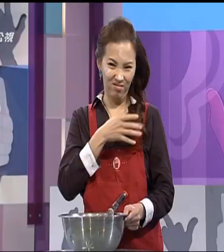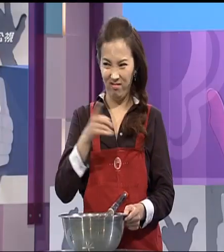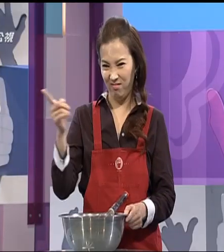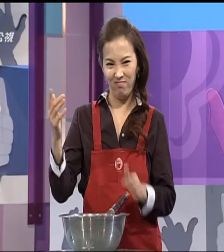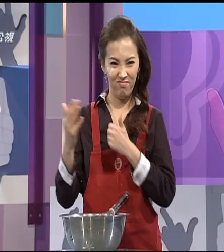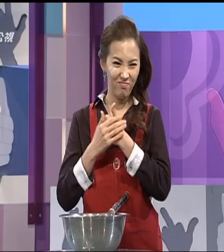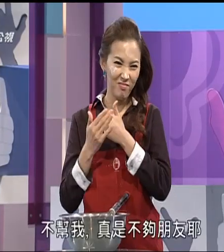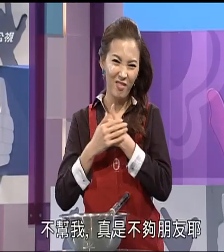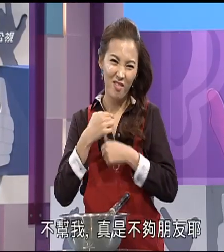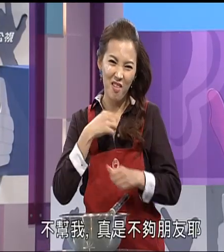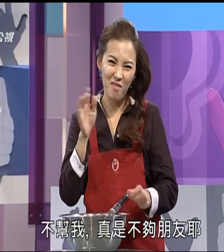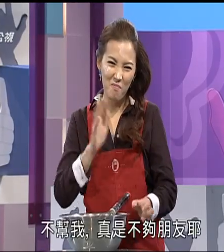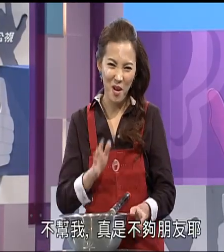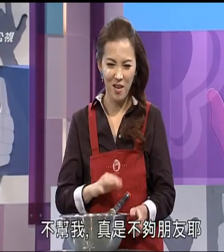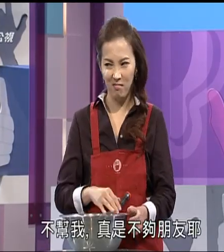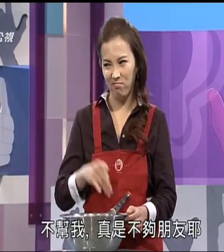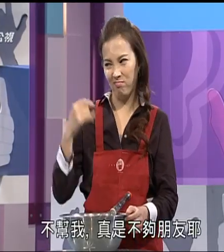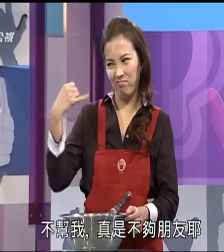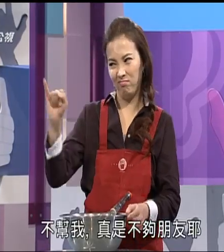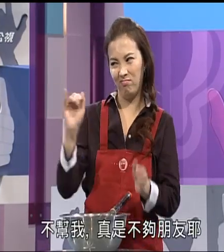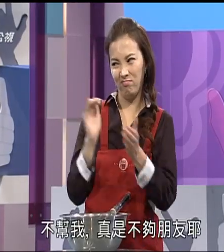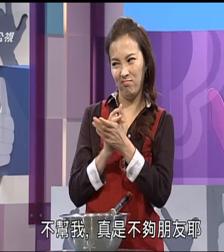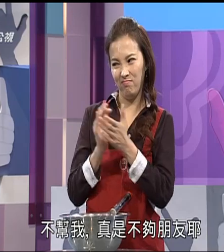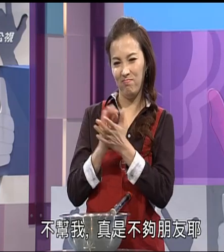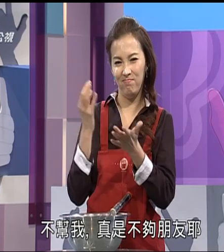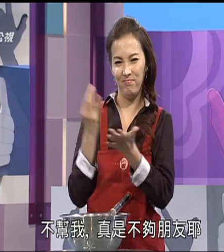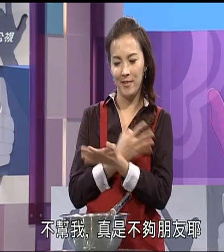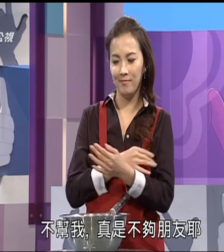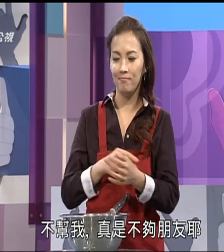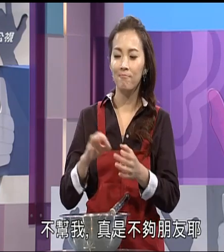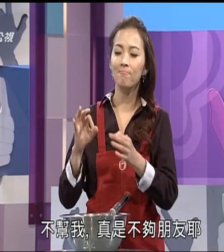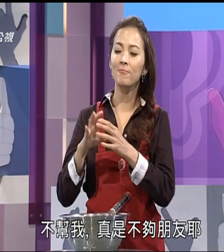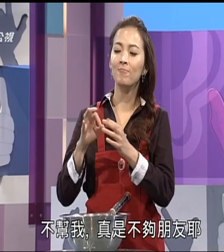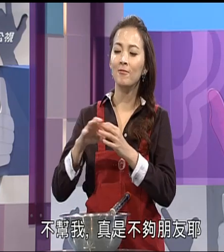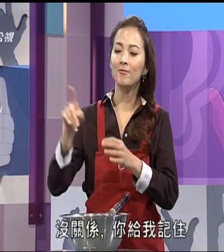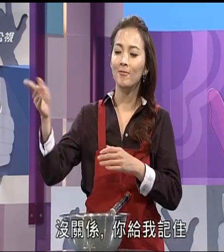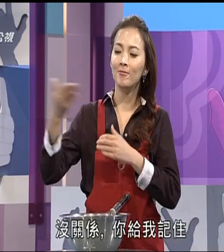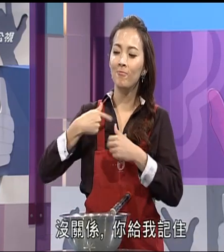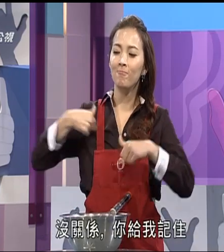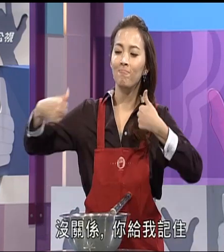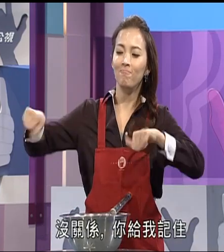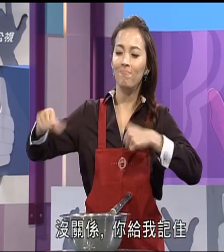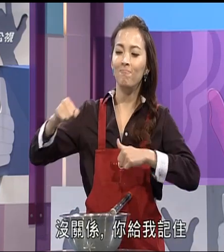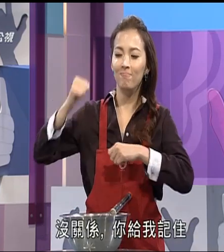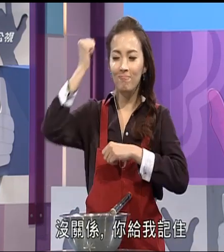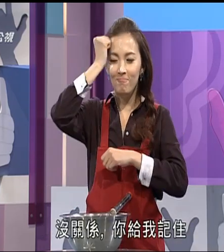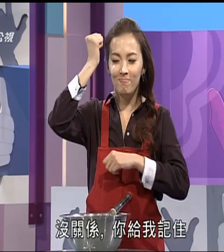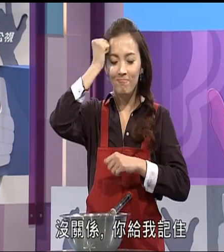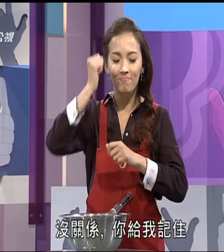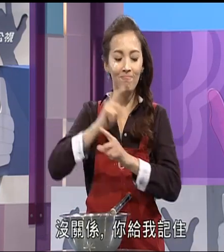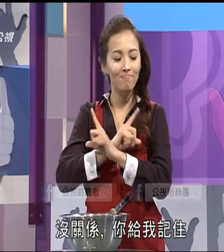哼，不帮我，真是不够朋友哎。没关系，你给我记住。